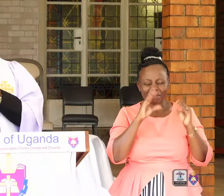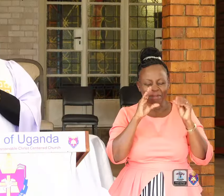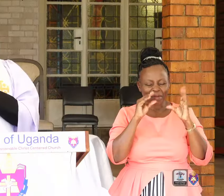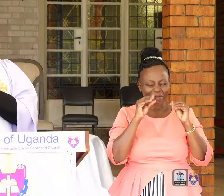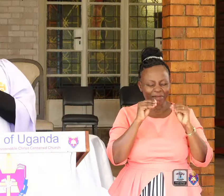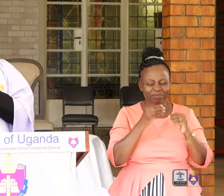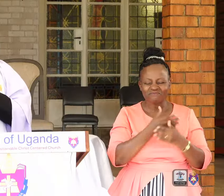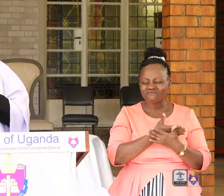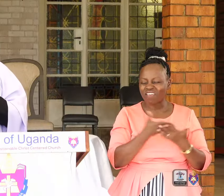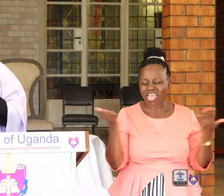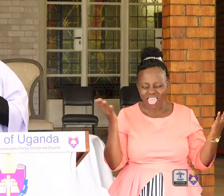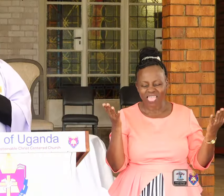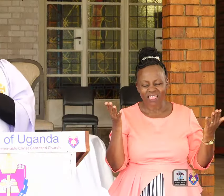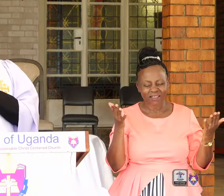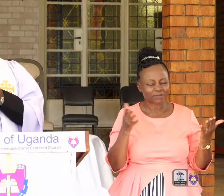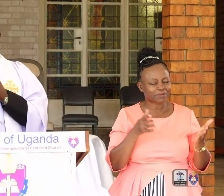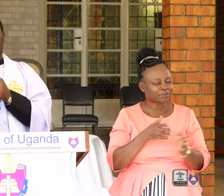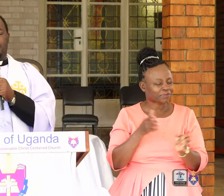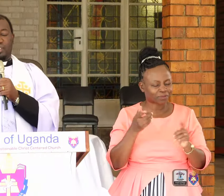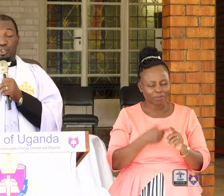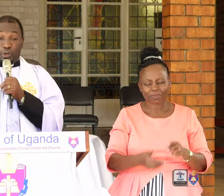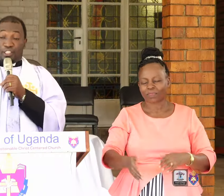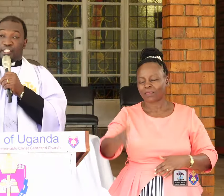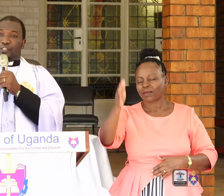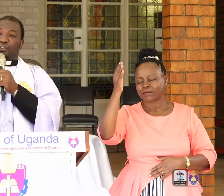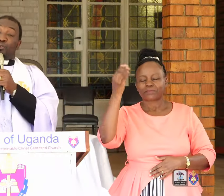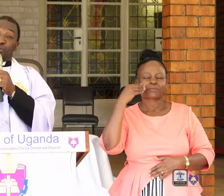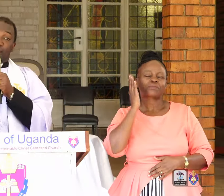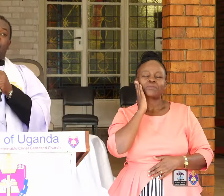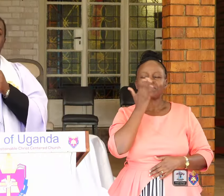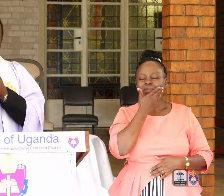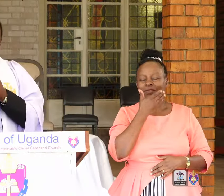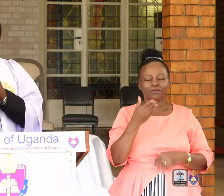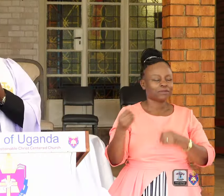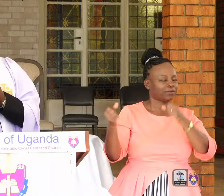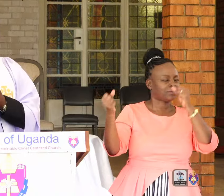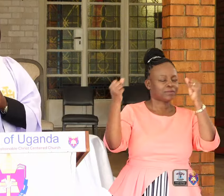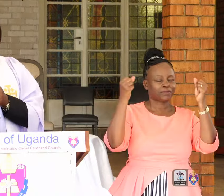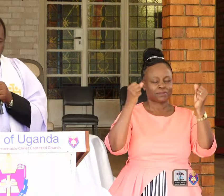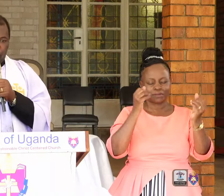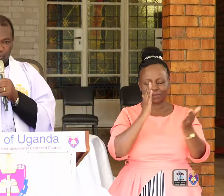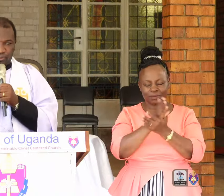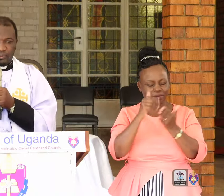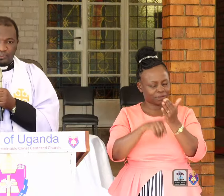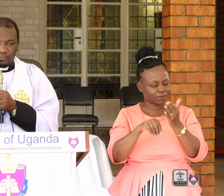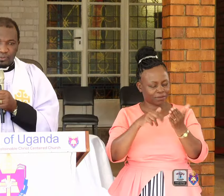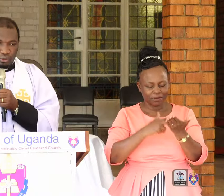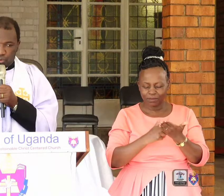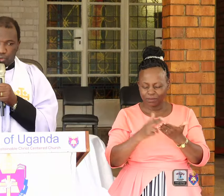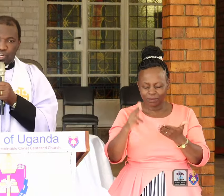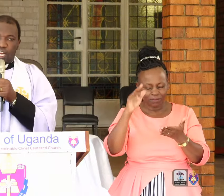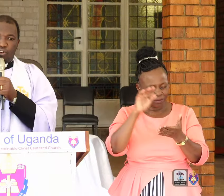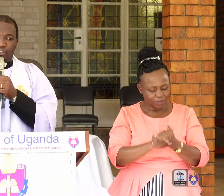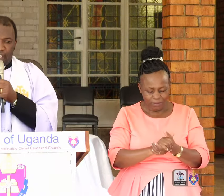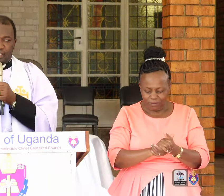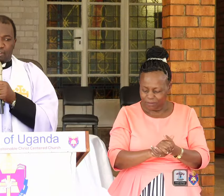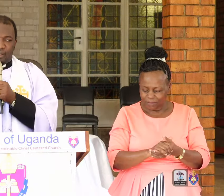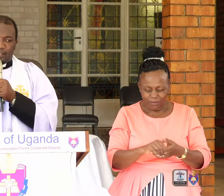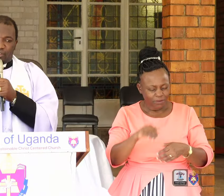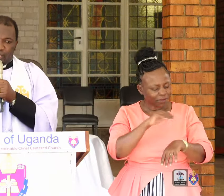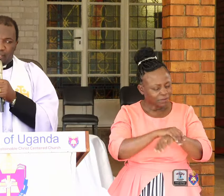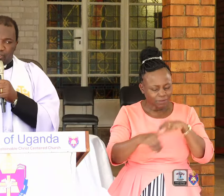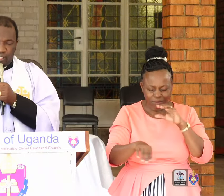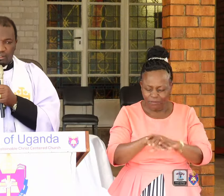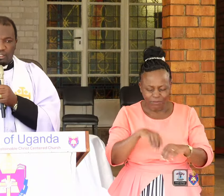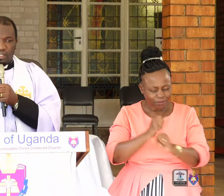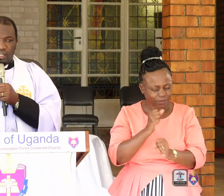ebifa ebijja abantu ku Katonda. Tuwe kisafu okunyweza amazima agali mu bufumbo obutukuvu. Totona ngako musajja kuwasa